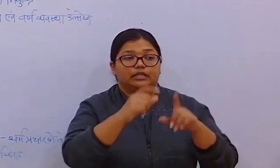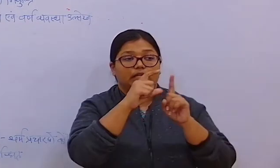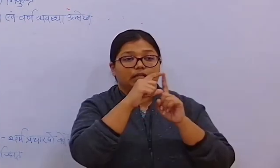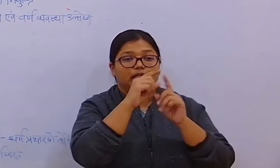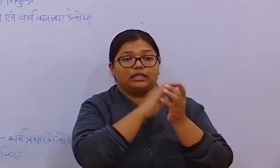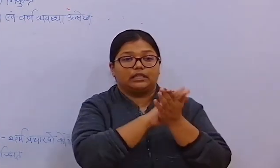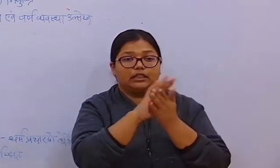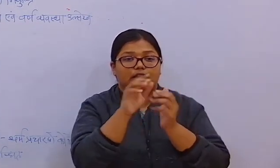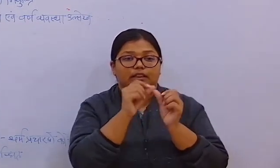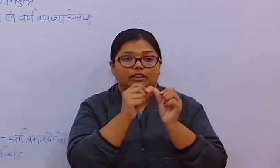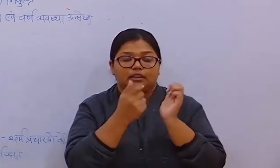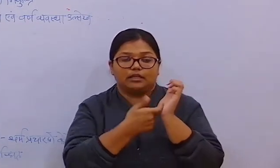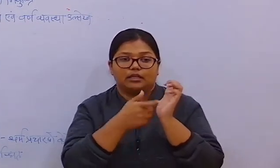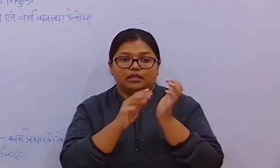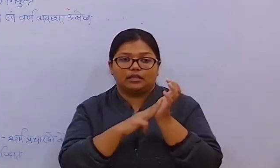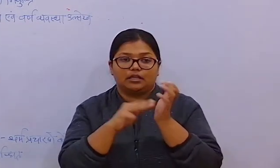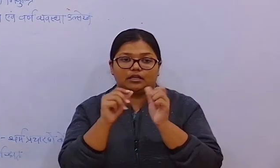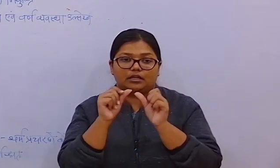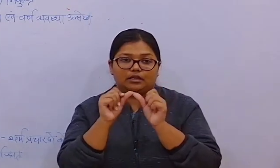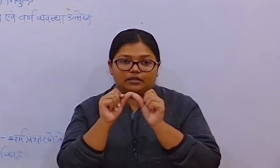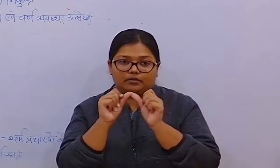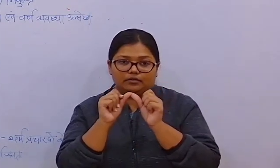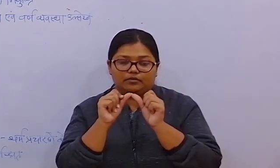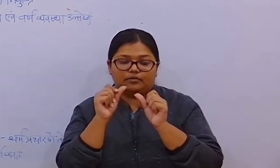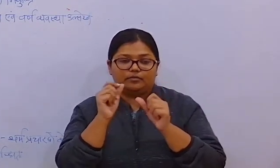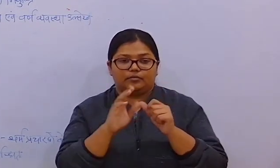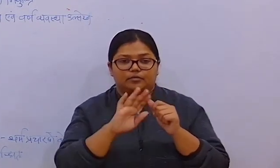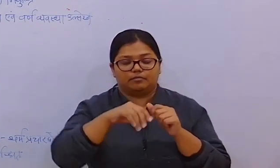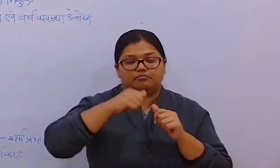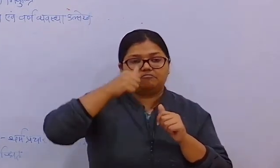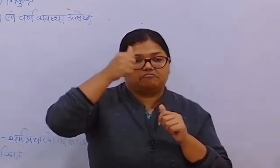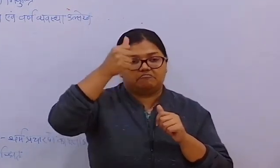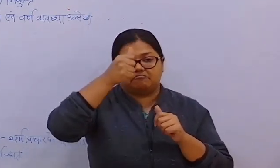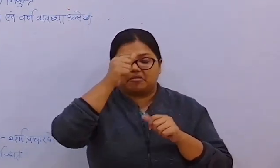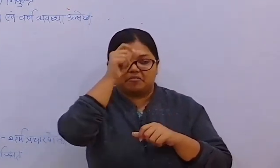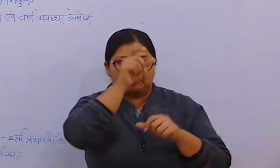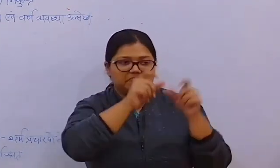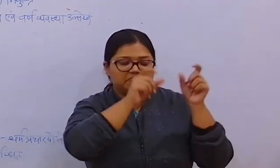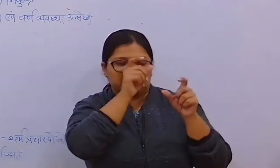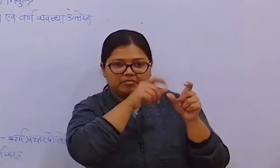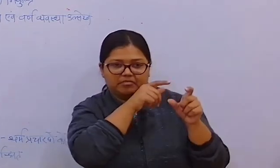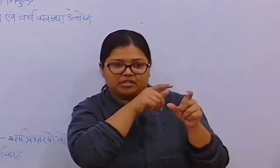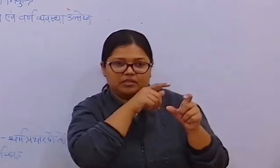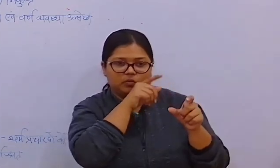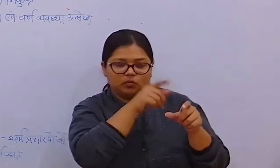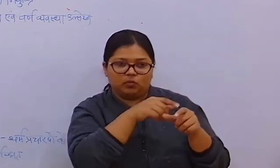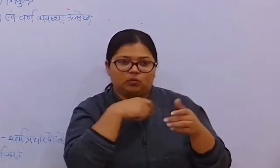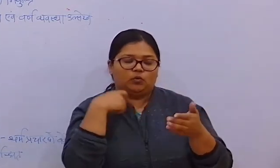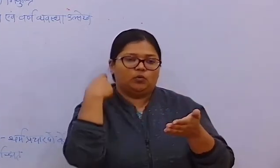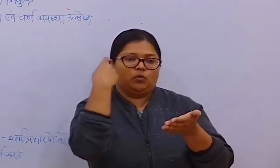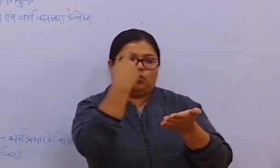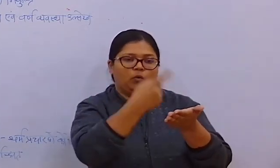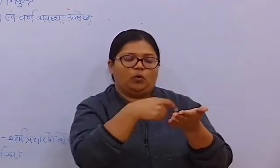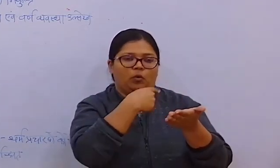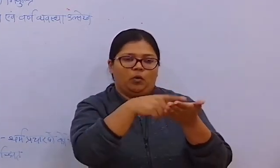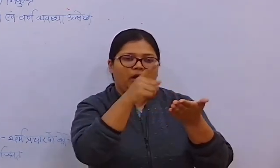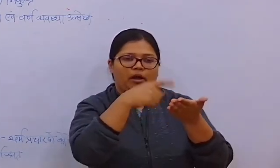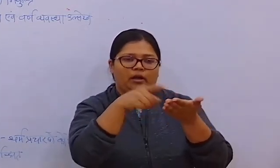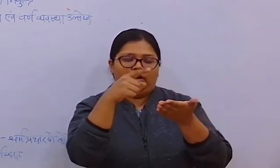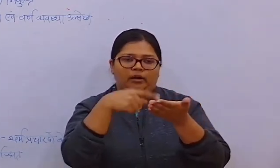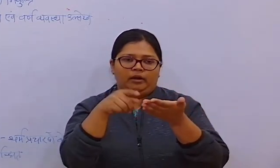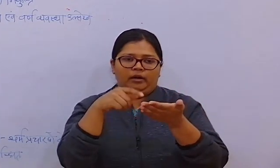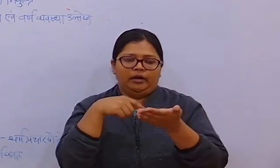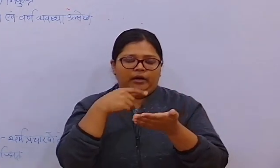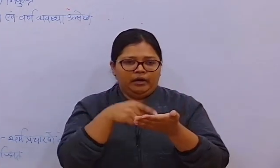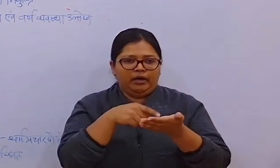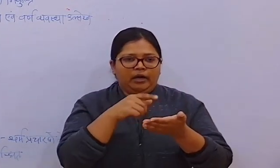थी, और इसके साथ हमें क्या मिलता है, समाज में वर्ण और व्यवस्था का उल्लेख भी मिलता है। समाज